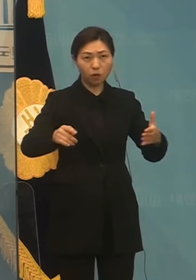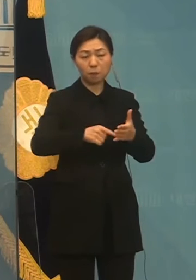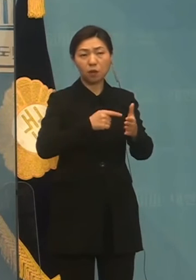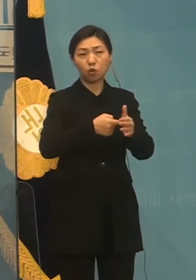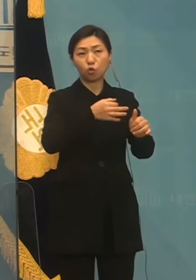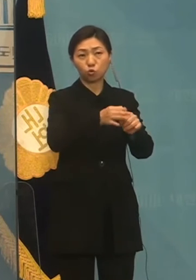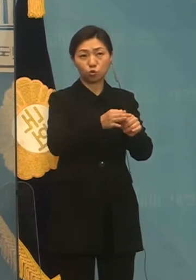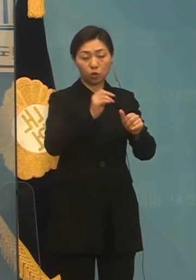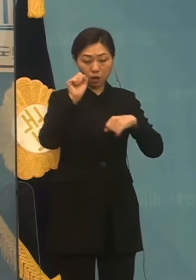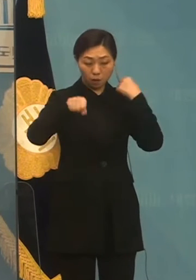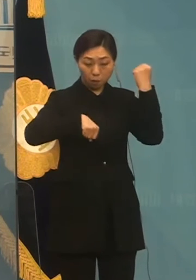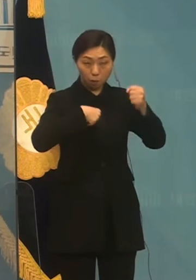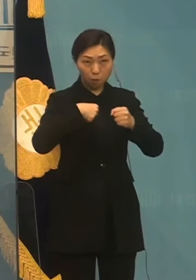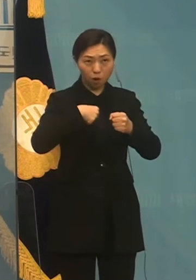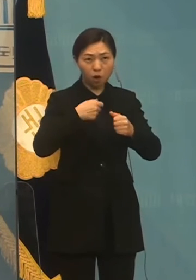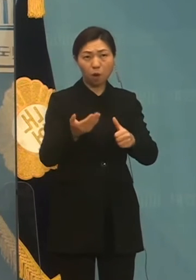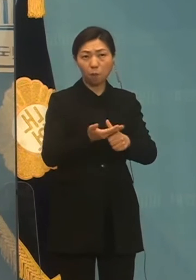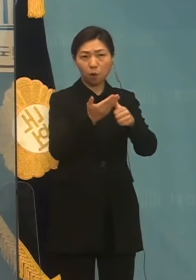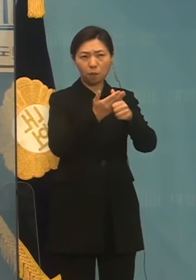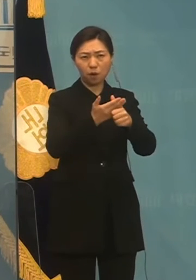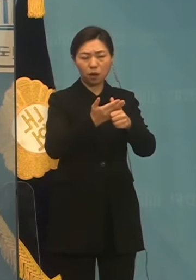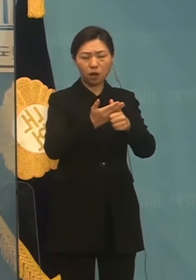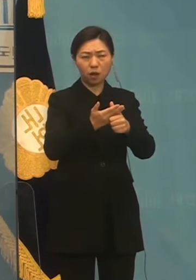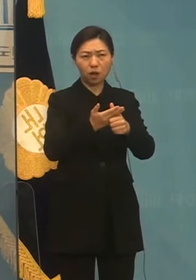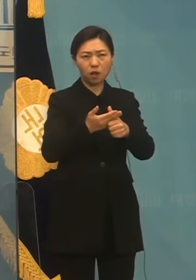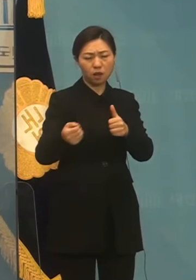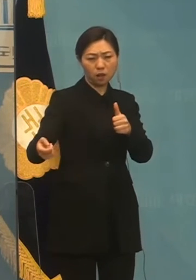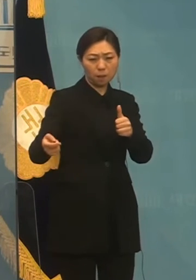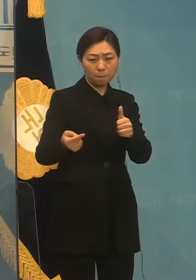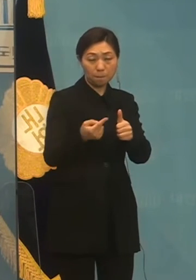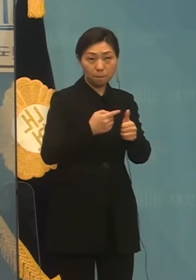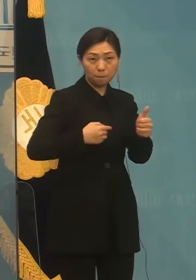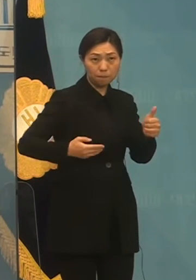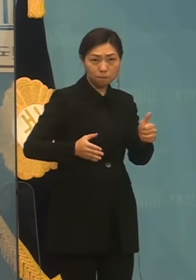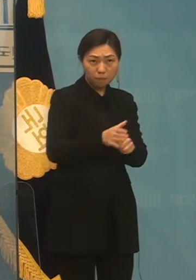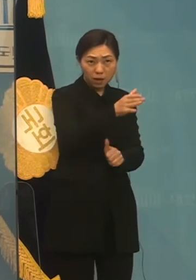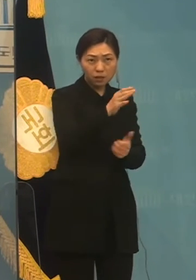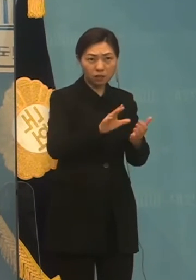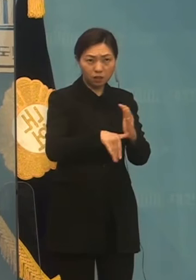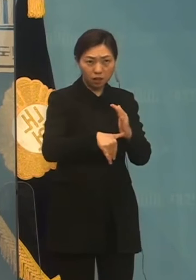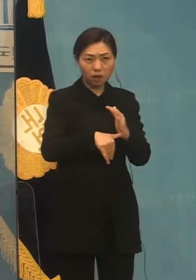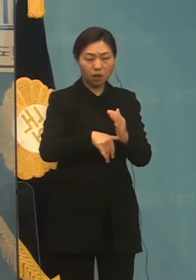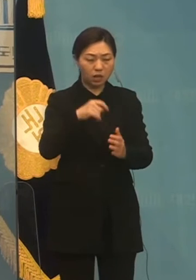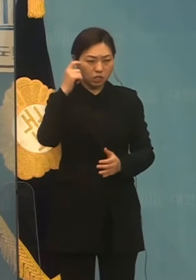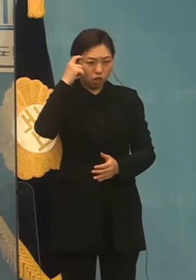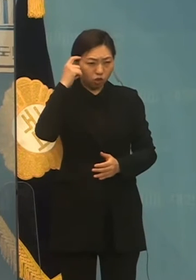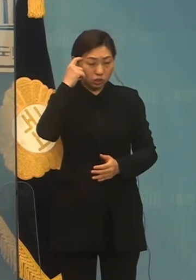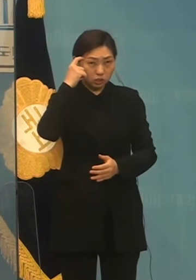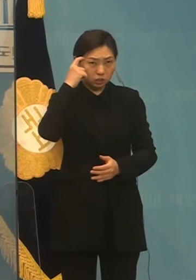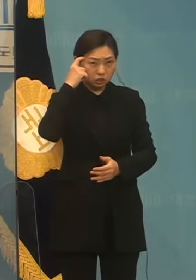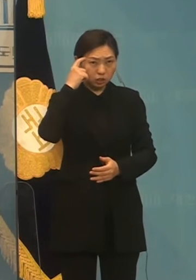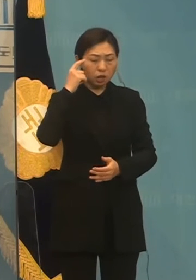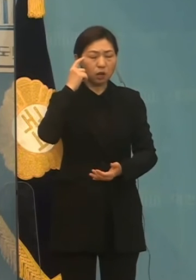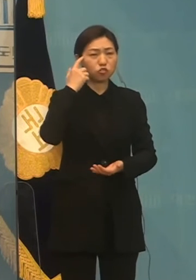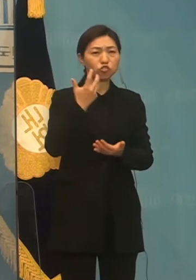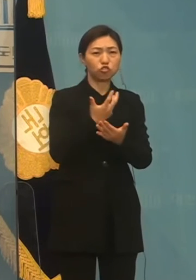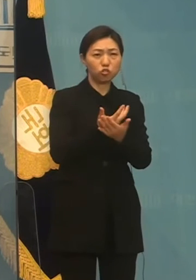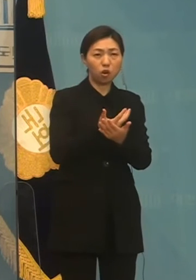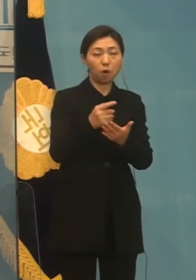반려동물을 해한 경우 정신적 손해에 대해 배상하도록 하며 동물을 학대하여 살해한